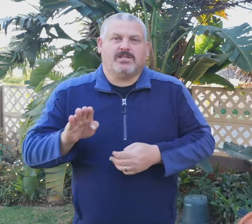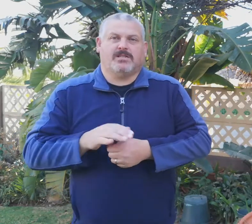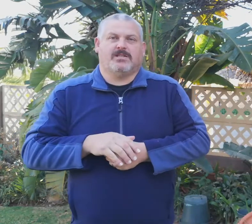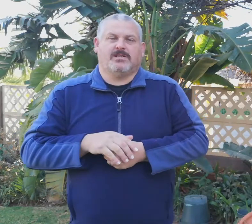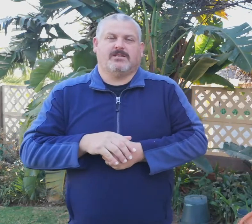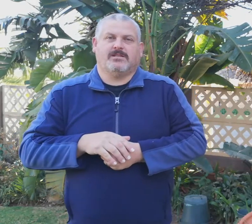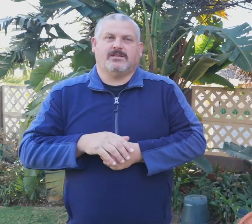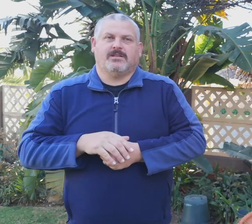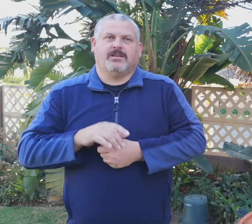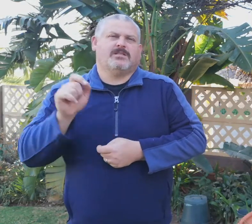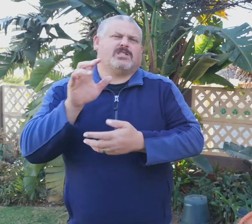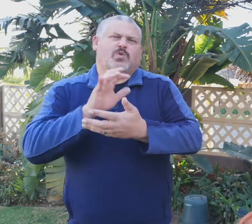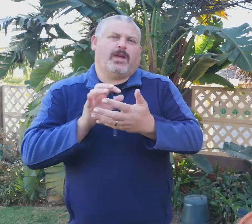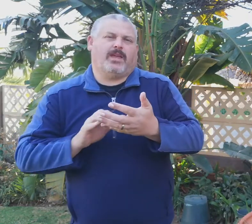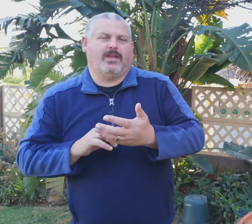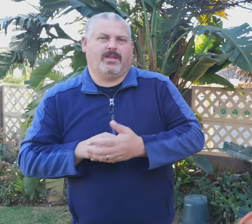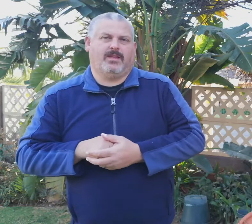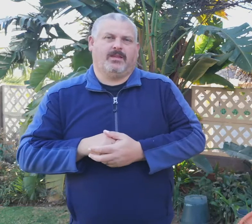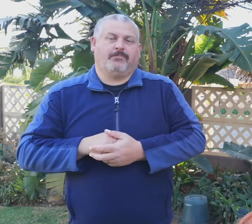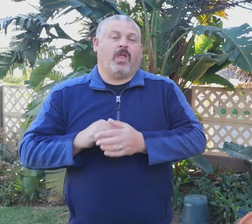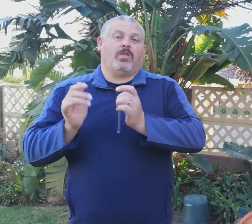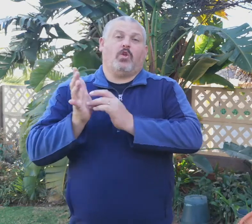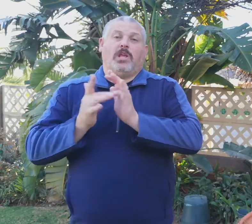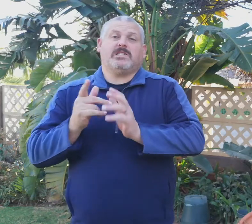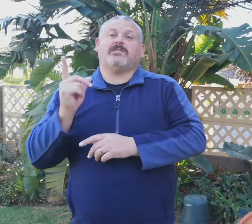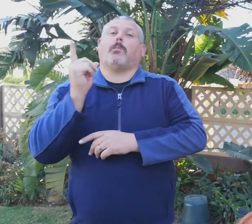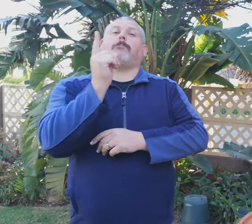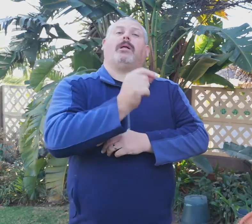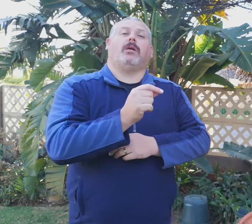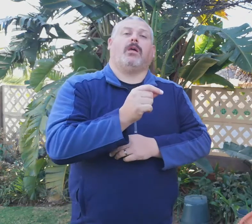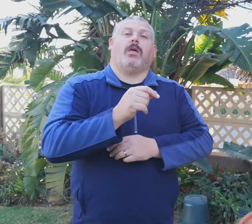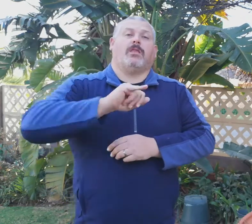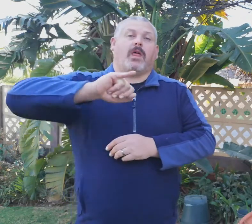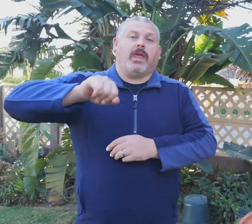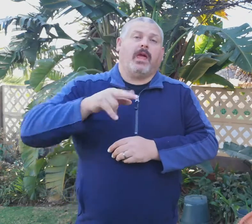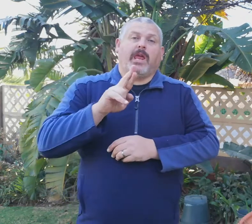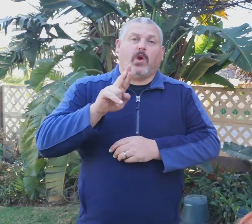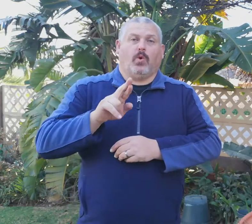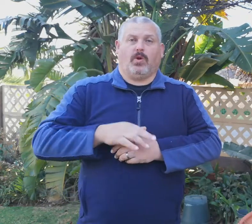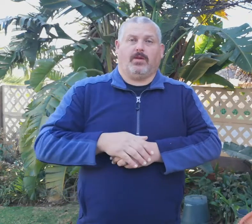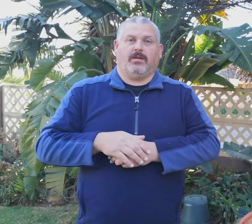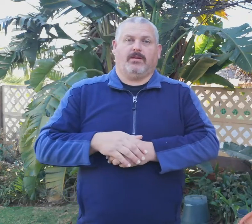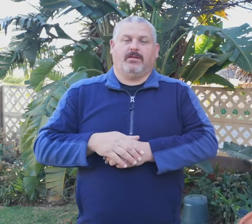Bartimeus sy story, dat Jesus was op pad naar Jericho.